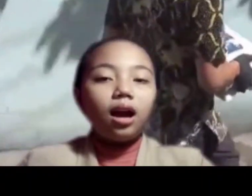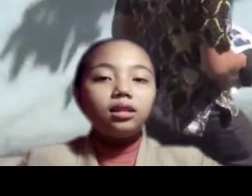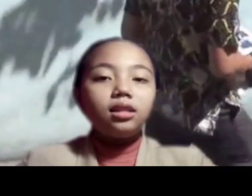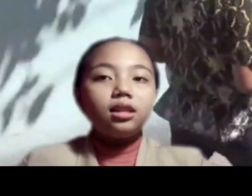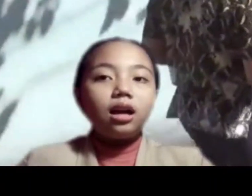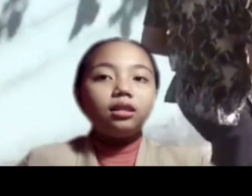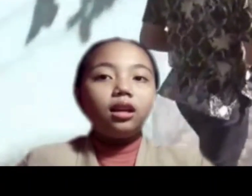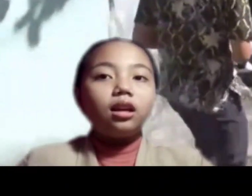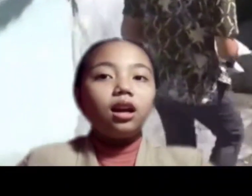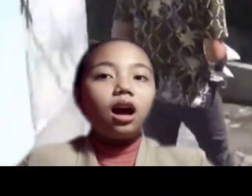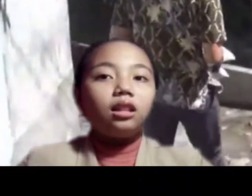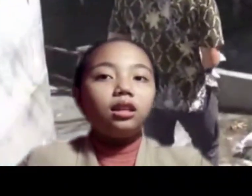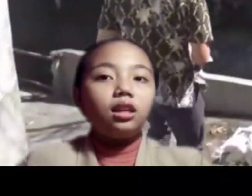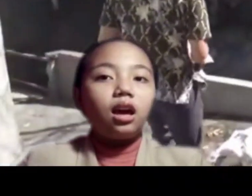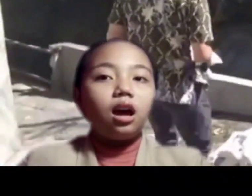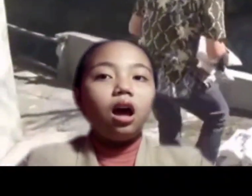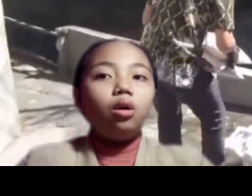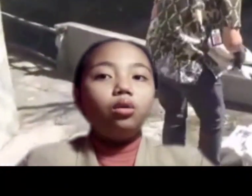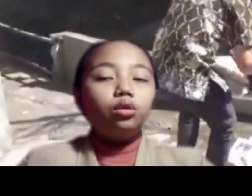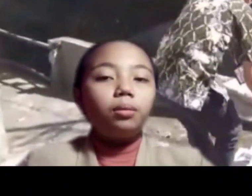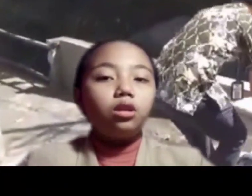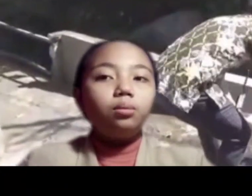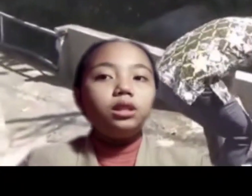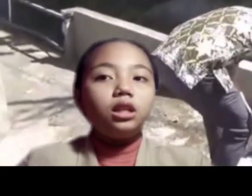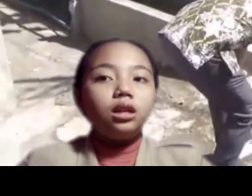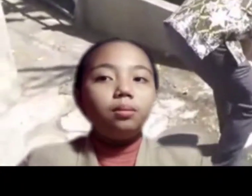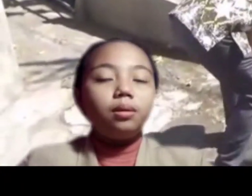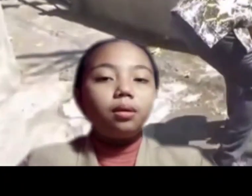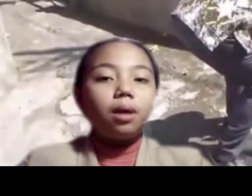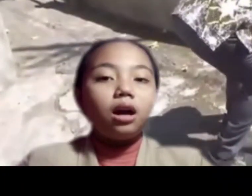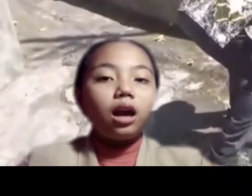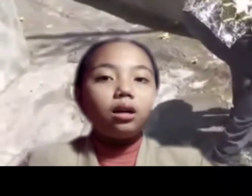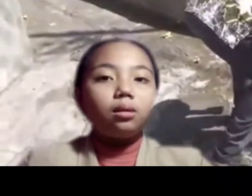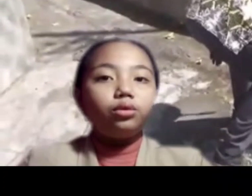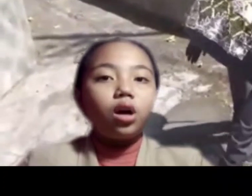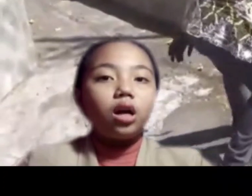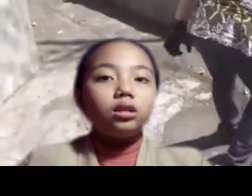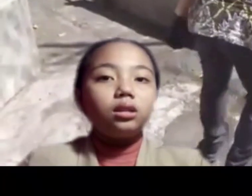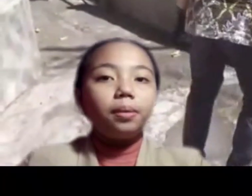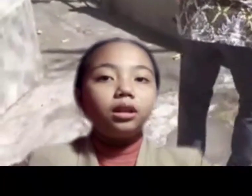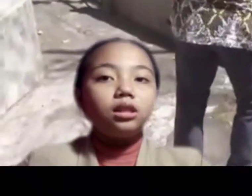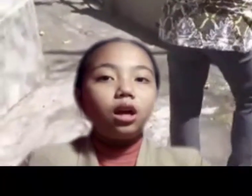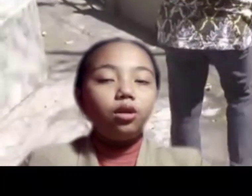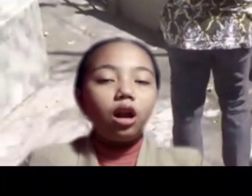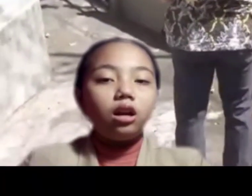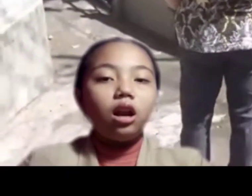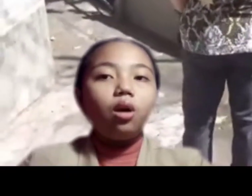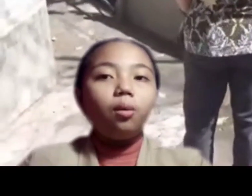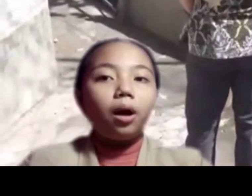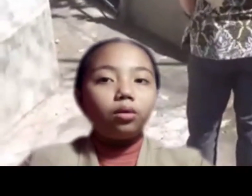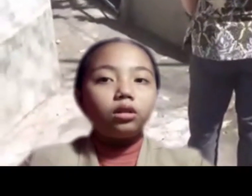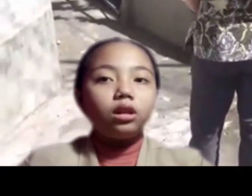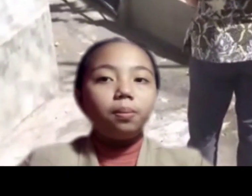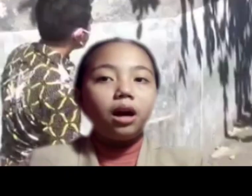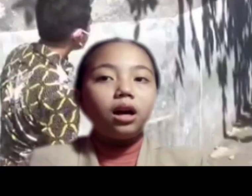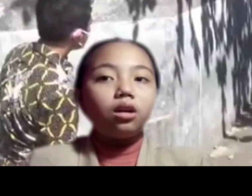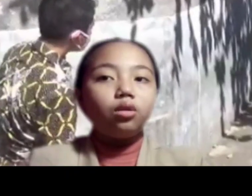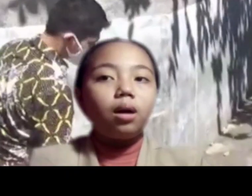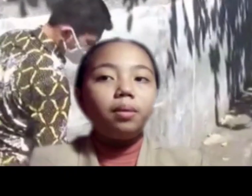Tetangga sekitar tergerak hatinya untuk menyubsidi berbagai kebutuhan seperti sayuran dan lauk pauk di pagar rumah